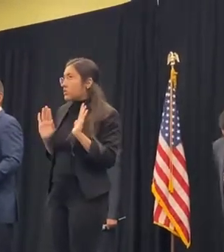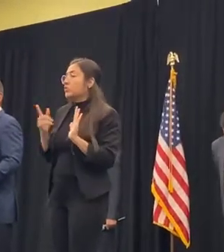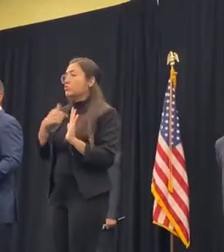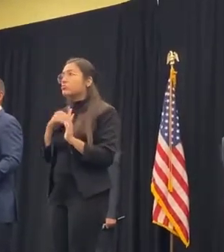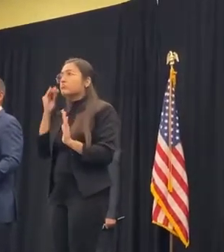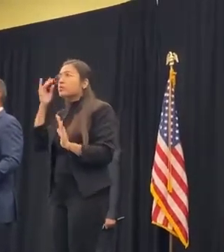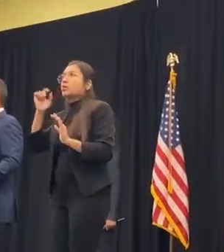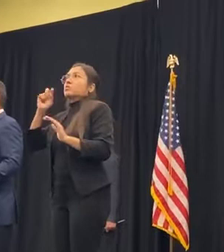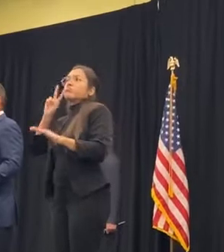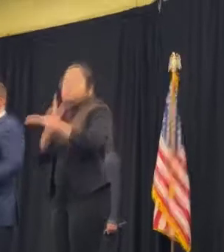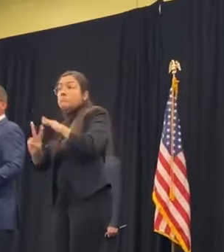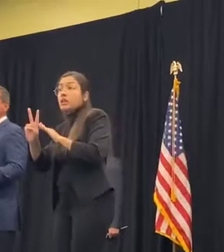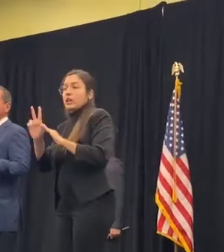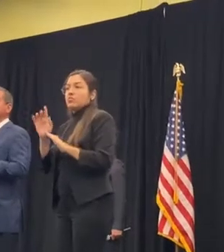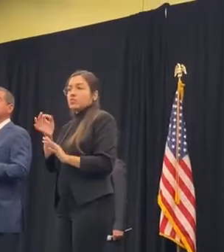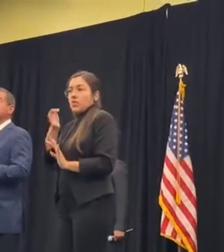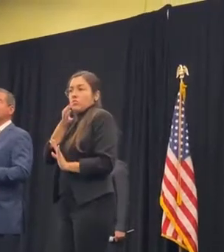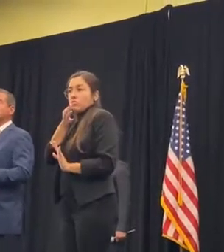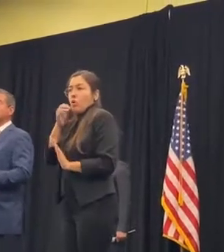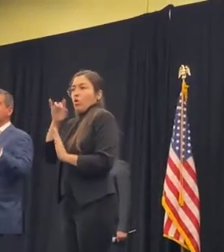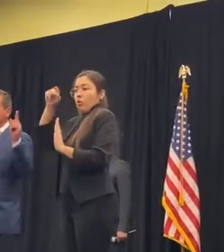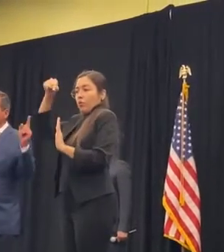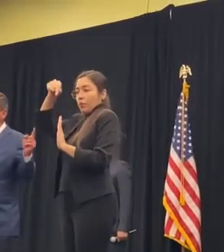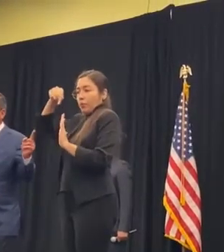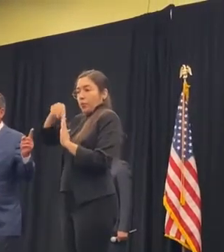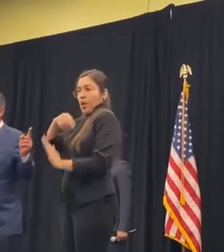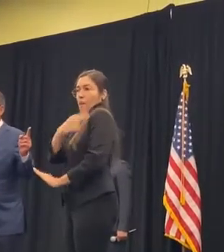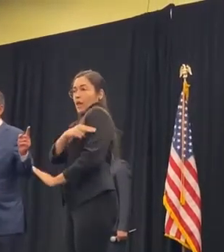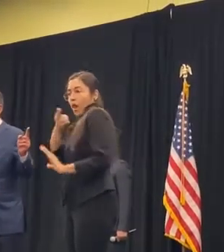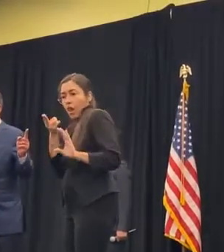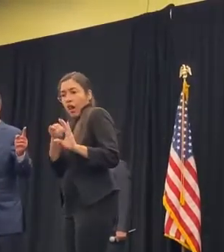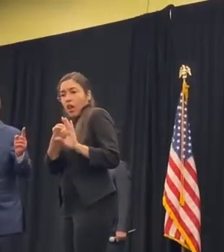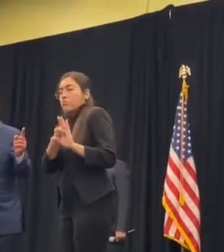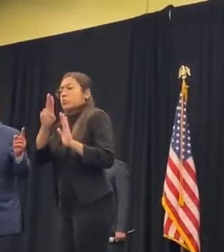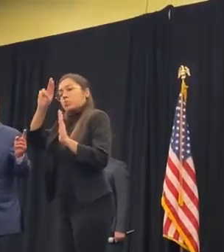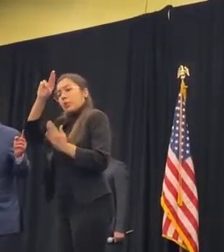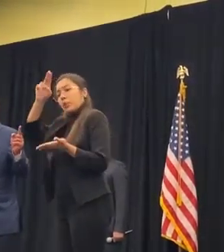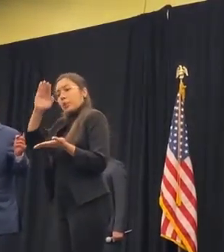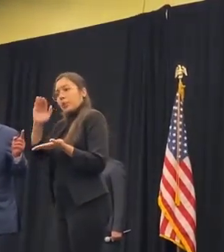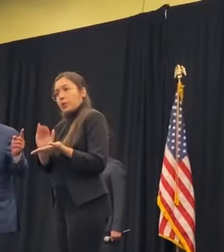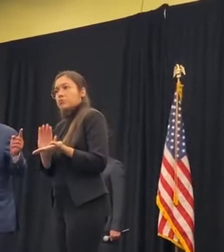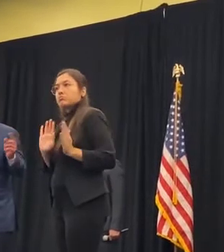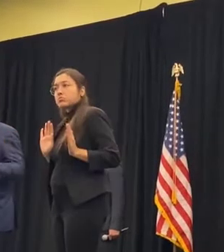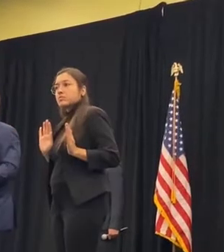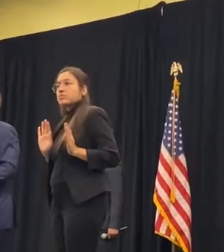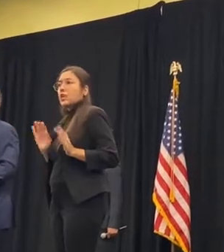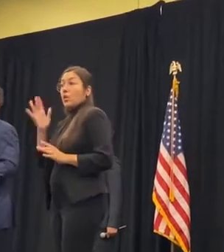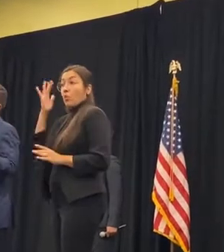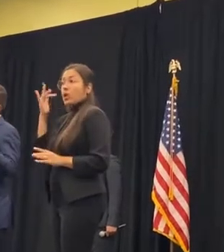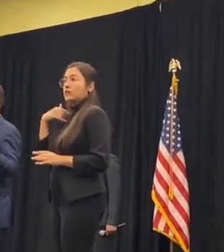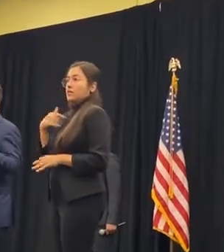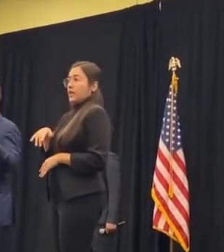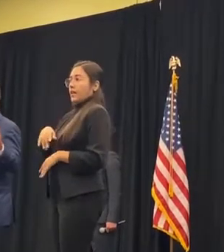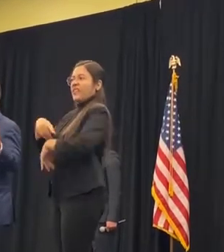de hospitalizaciones en los próximos días como resultado de la expansión de la del toque de queda, que